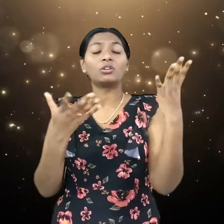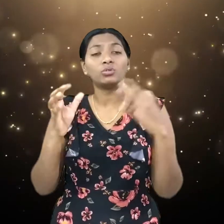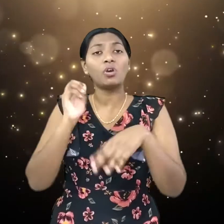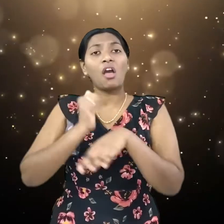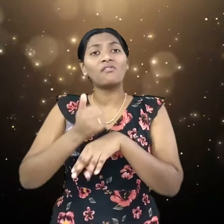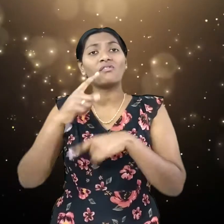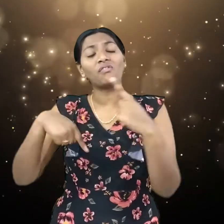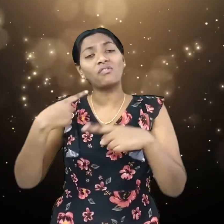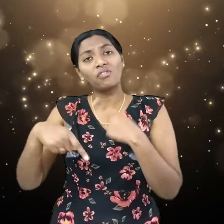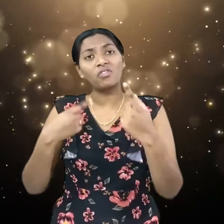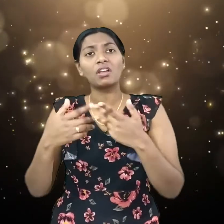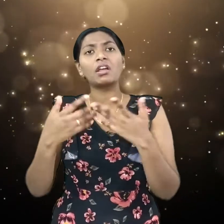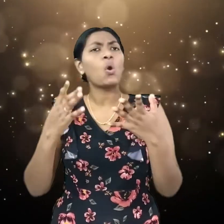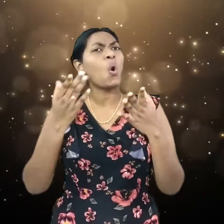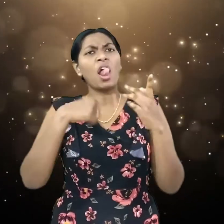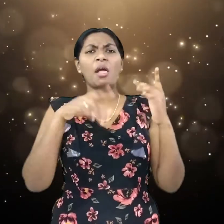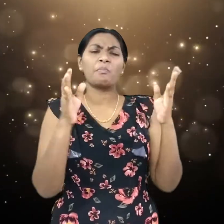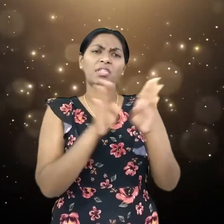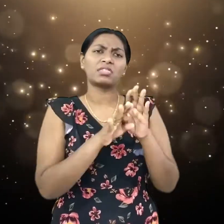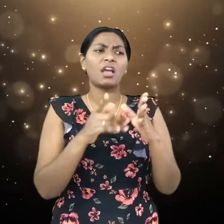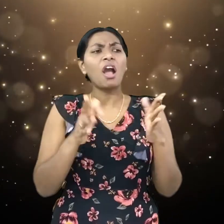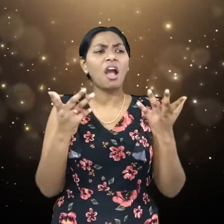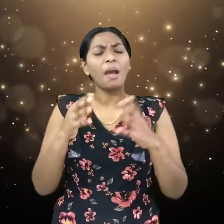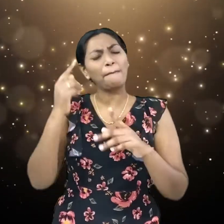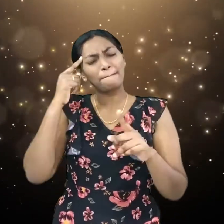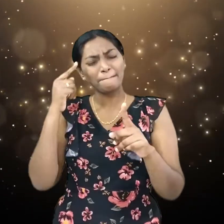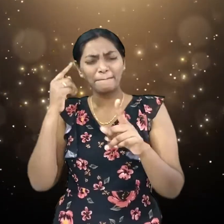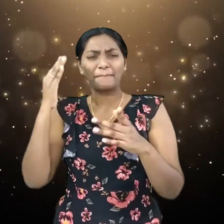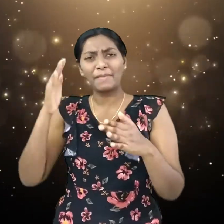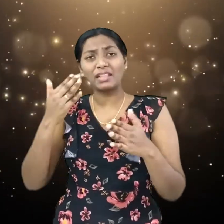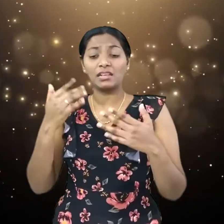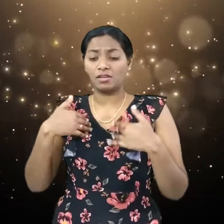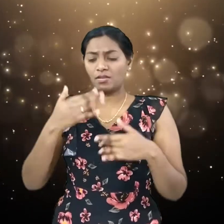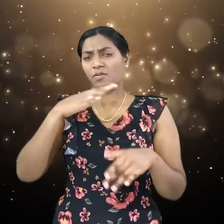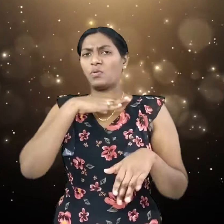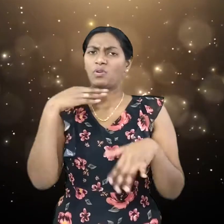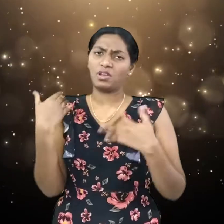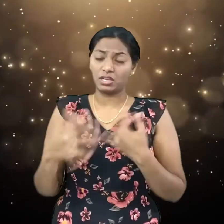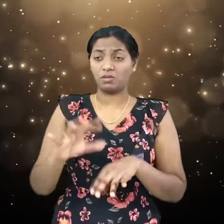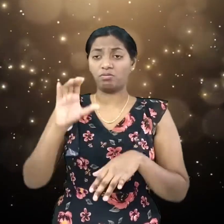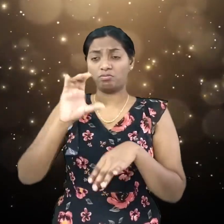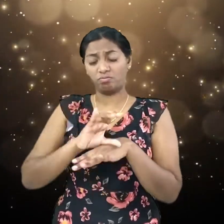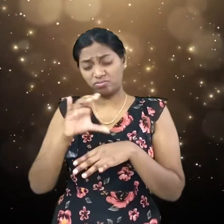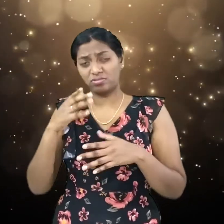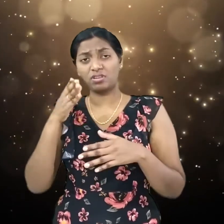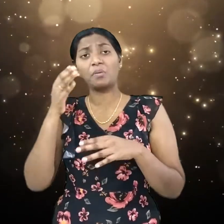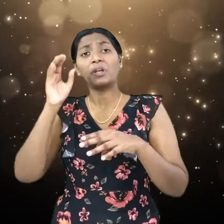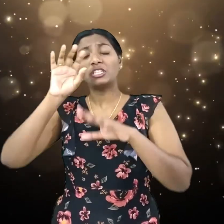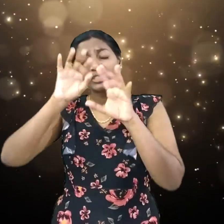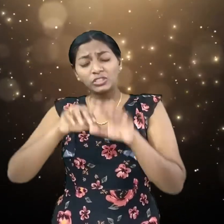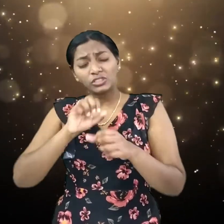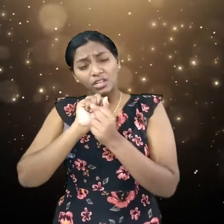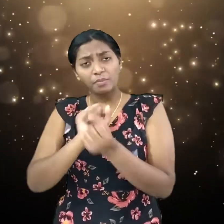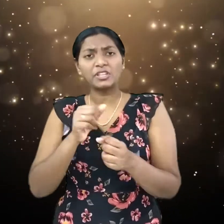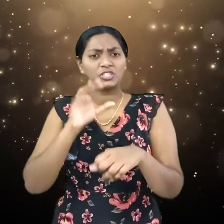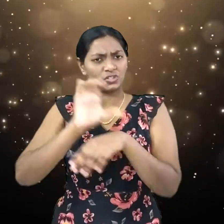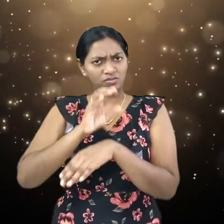क्या है। हम मर जाएंगे, जेल चले जाएंगे, पर चर्च आना बंद नहीं करेंगे। प्रेज द लॉर्ड।